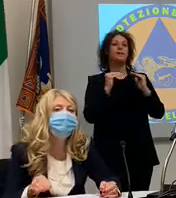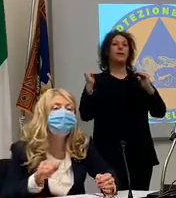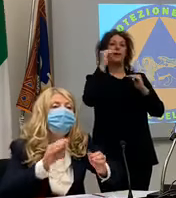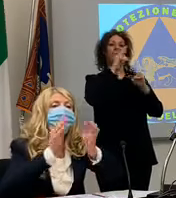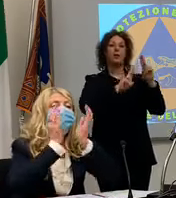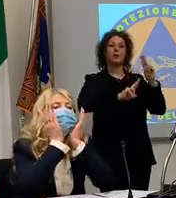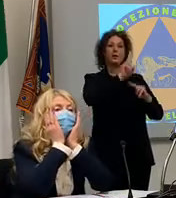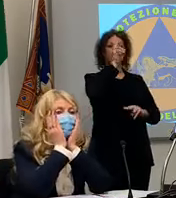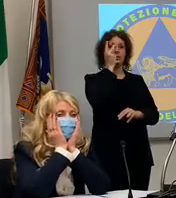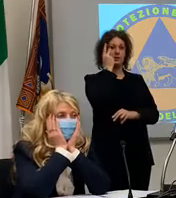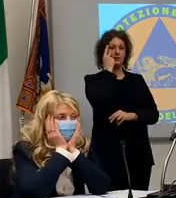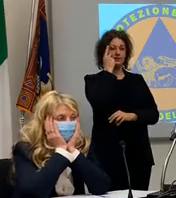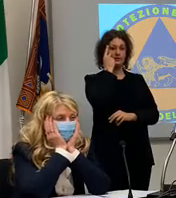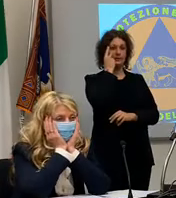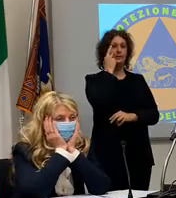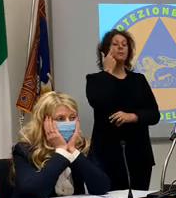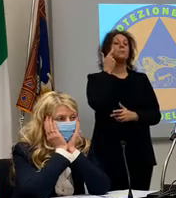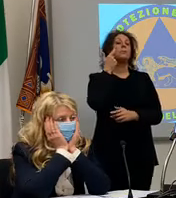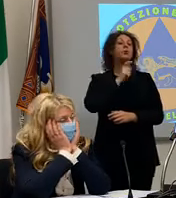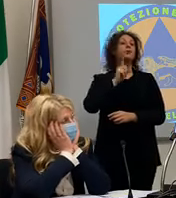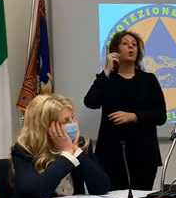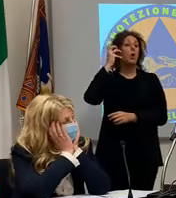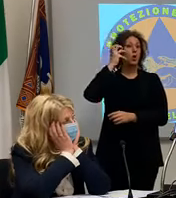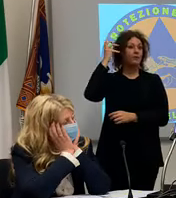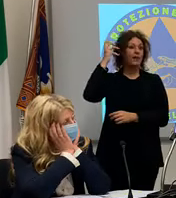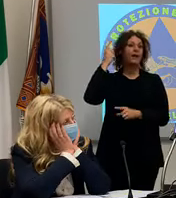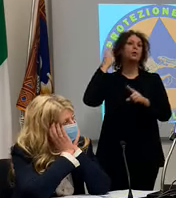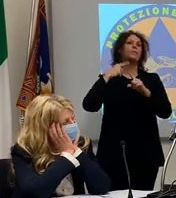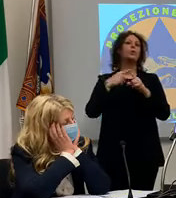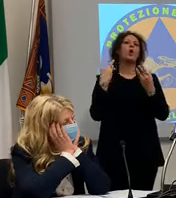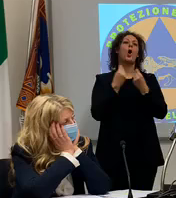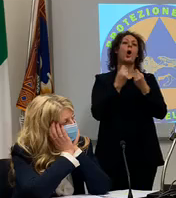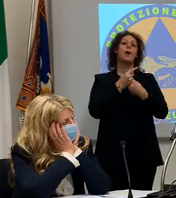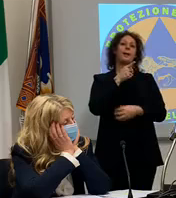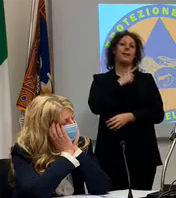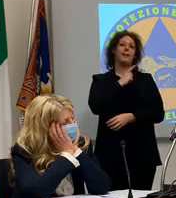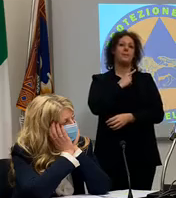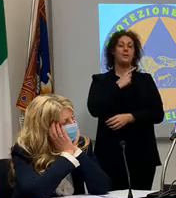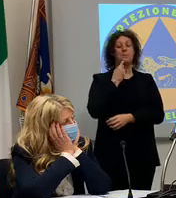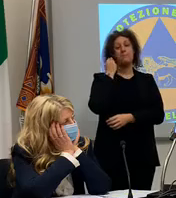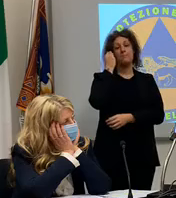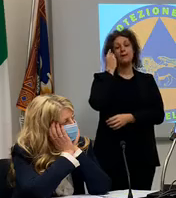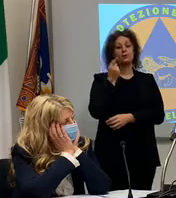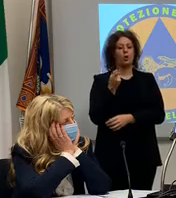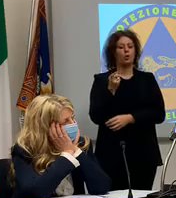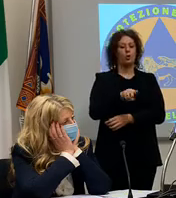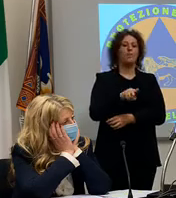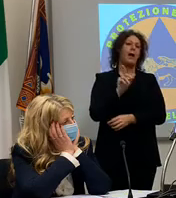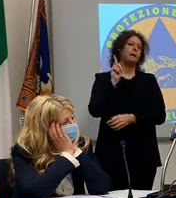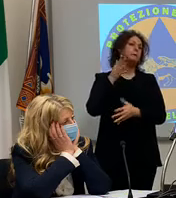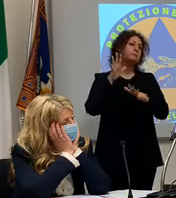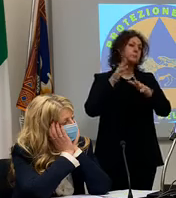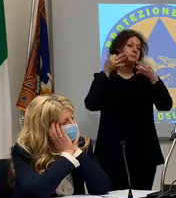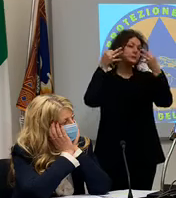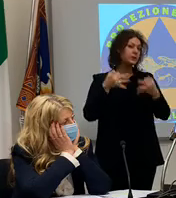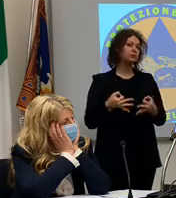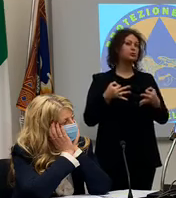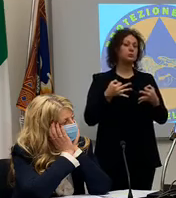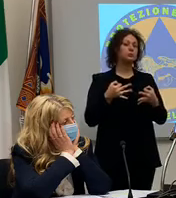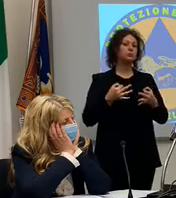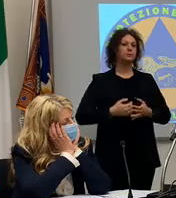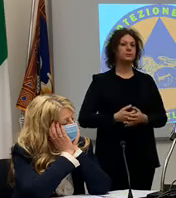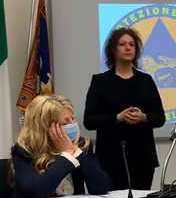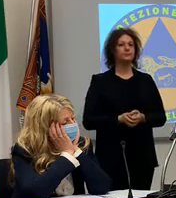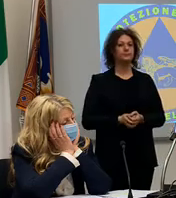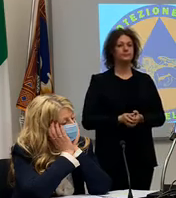considerato che sentendo sia il governo che i colleghi Immagino che la volta di domani è una decisione ci sarà e questo